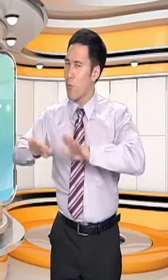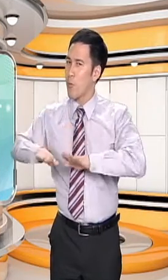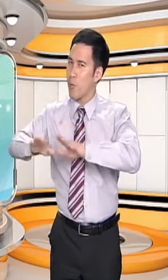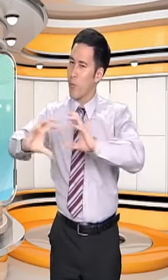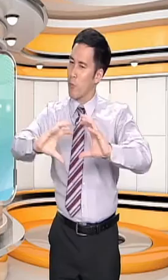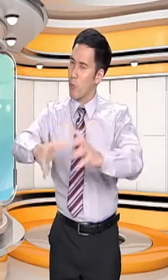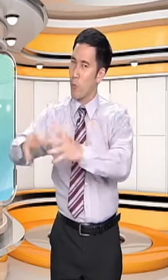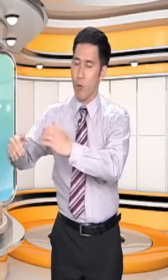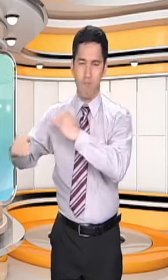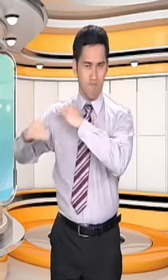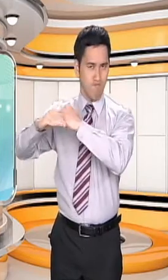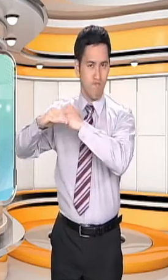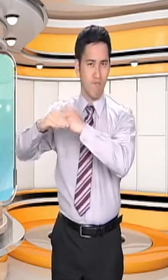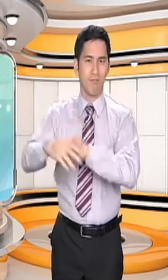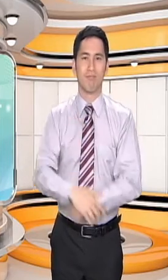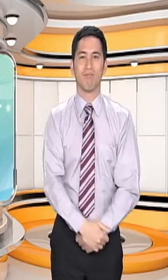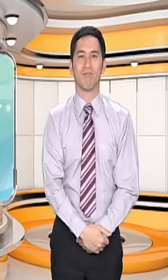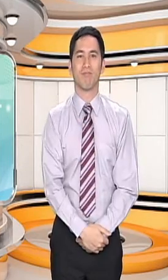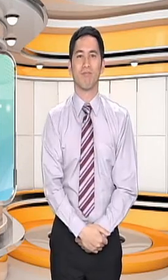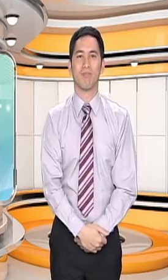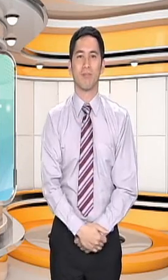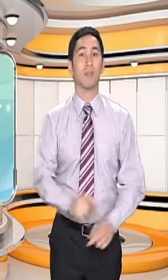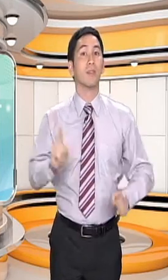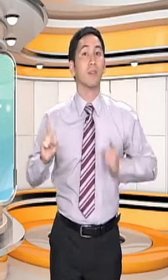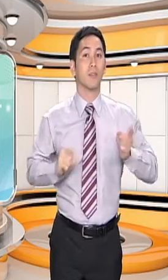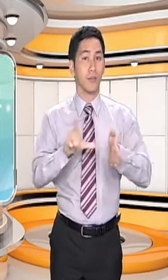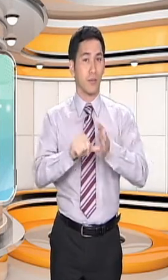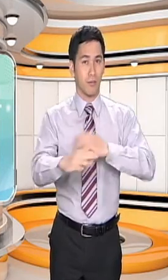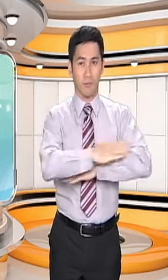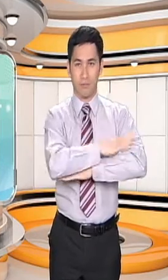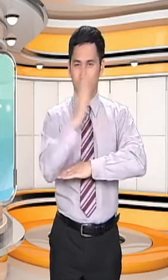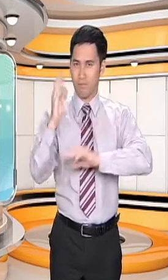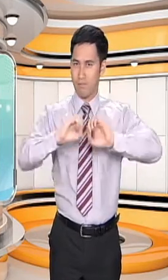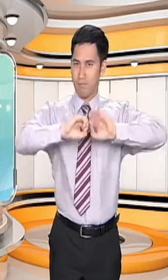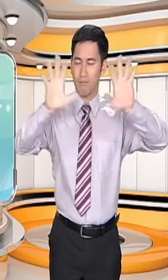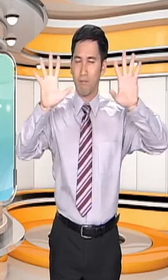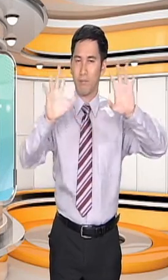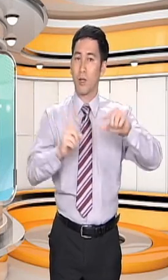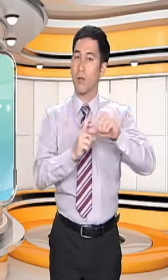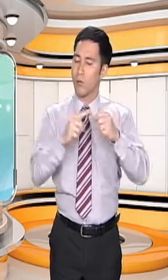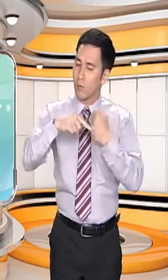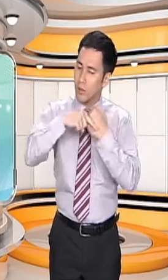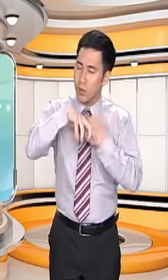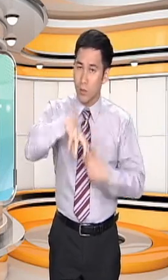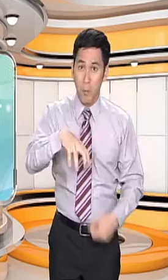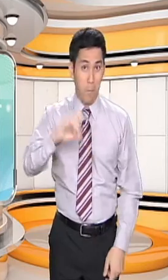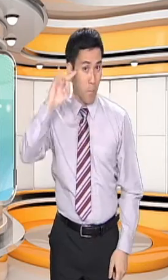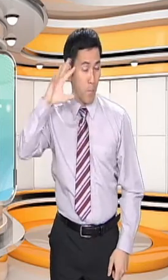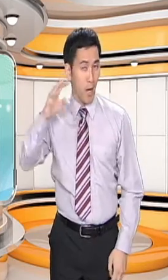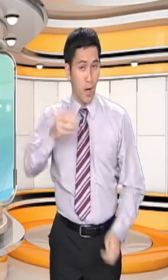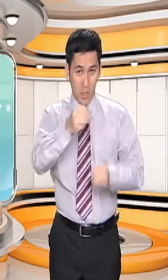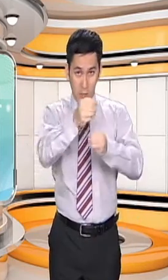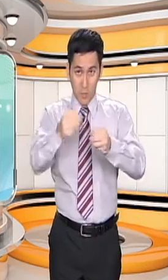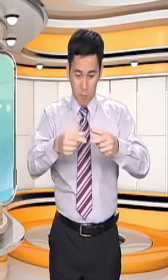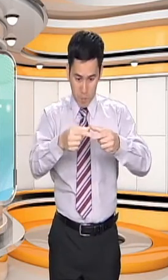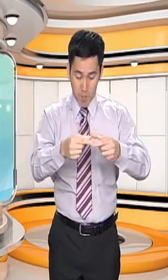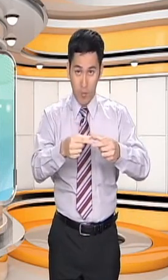自由时报则是报道，中研院研发出快筛晶片，在30秒以内就可以测